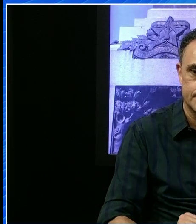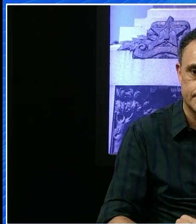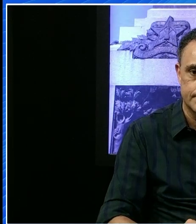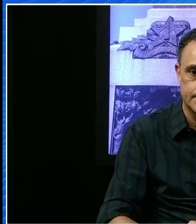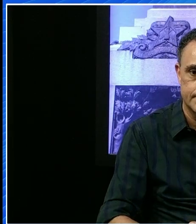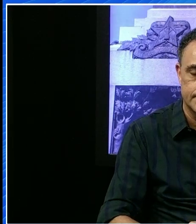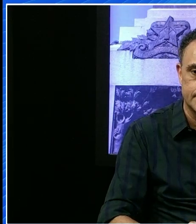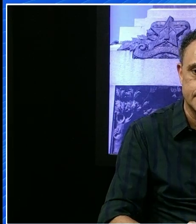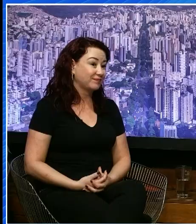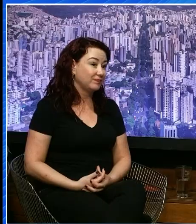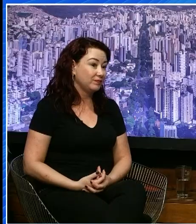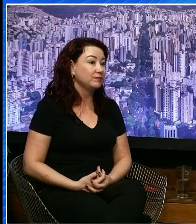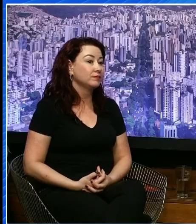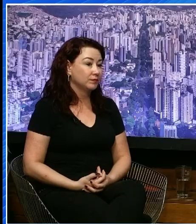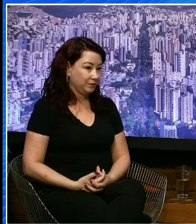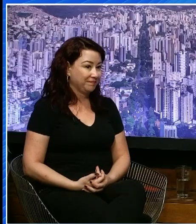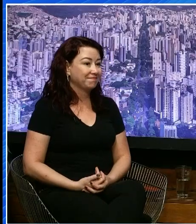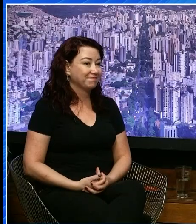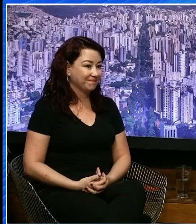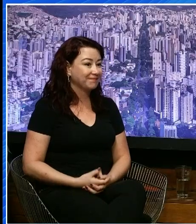Acaba tendo, acaba tendo uma estrutura maior, né?